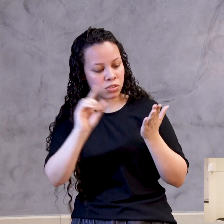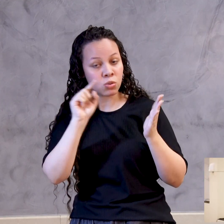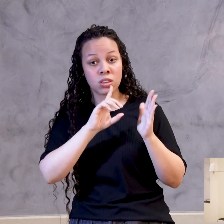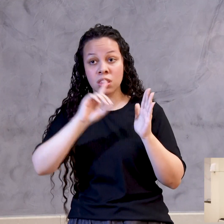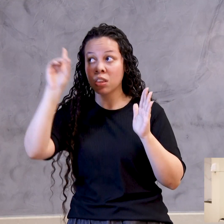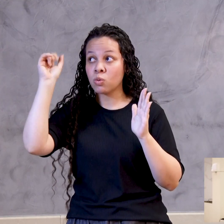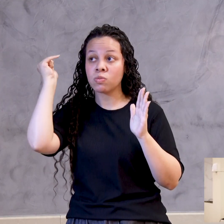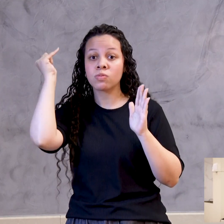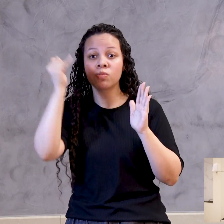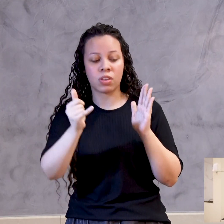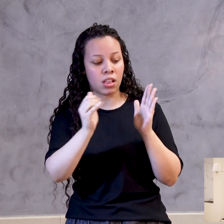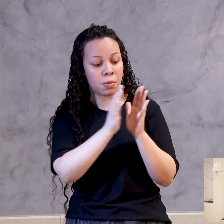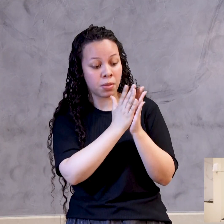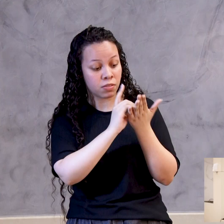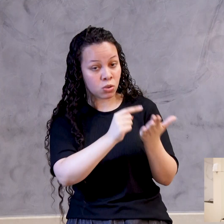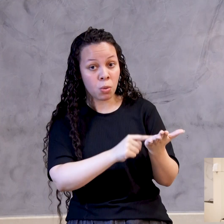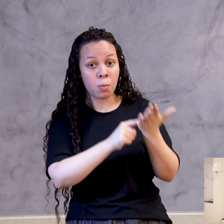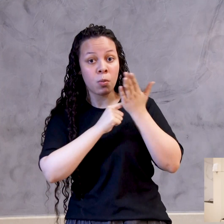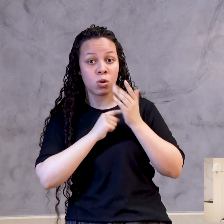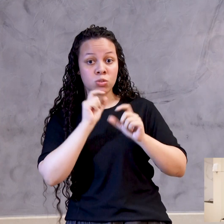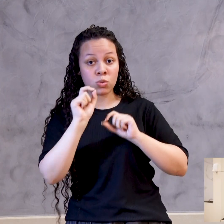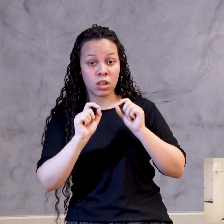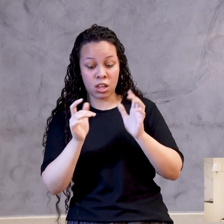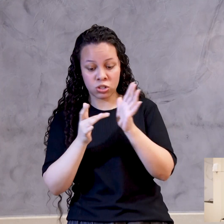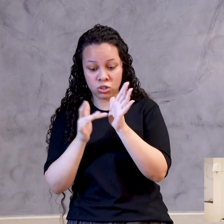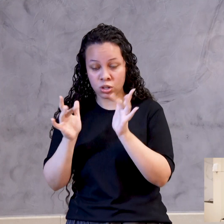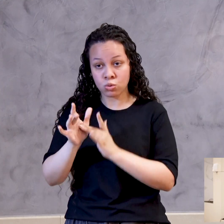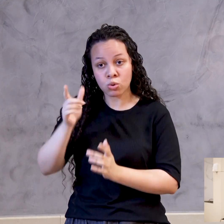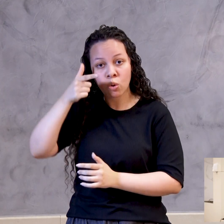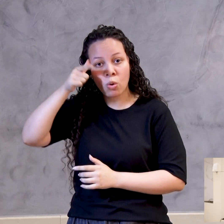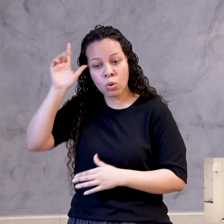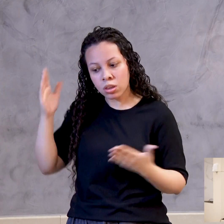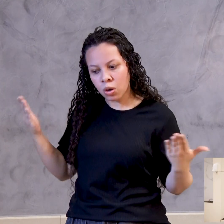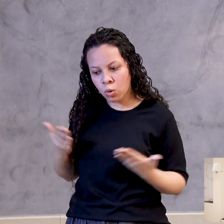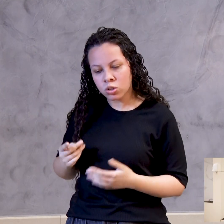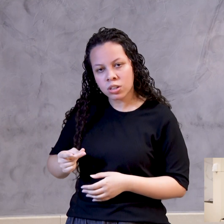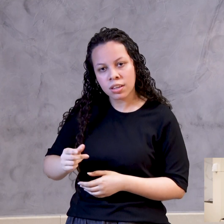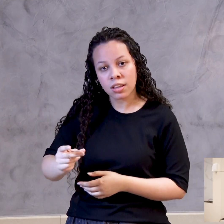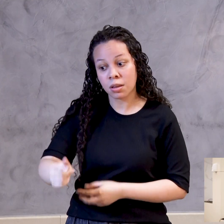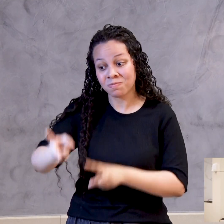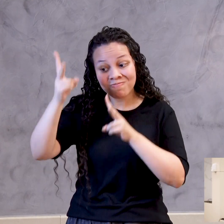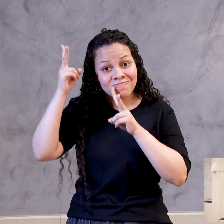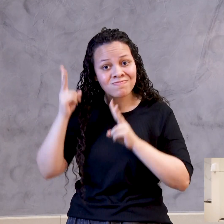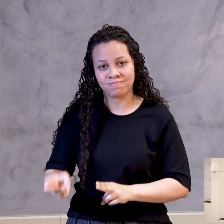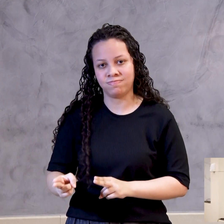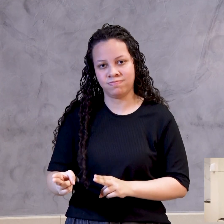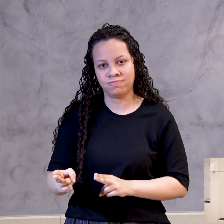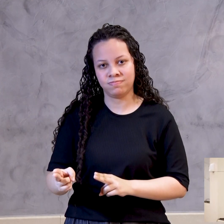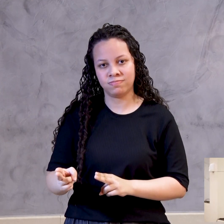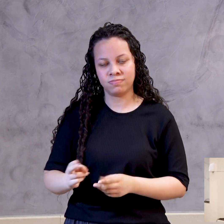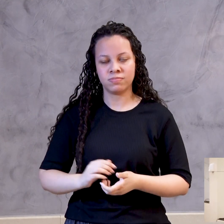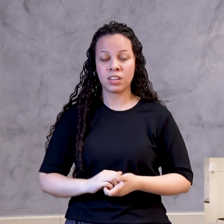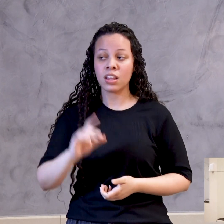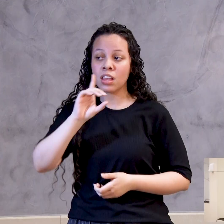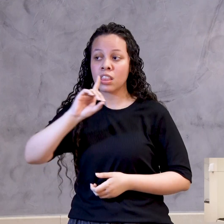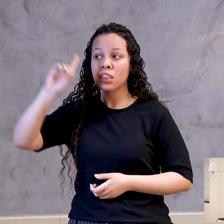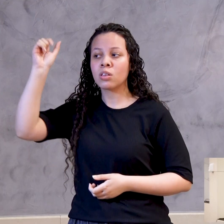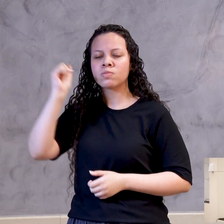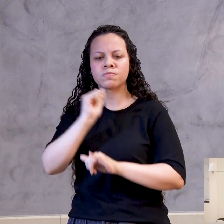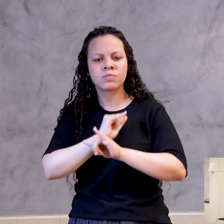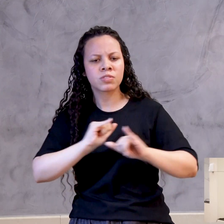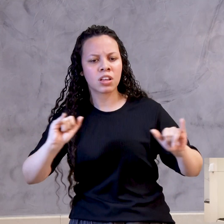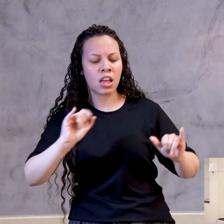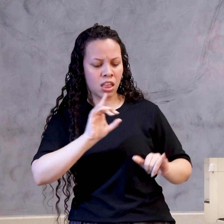escritura nos mostrando, Jesus Cristo é o mesmo ontem, hoje e eternamente. Deus dizendo, eu sou